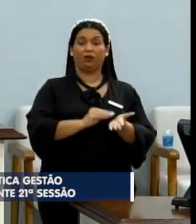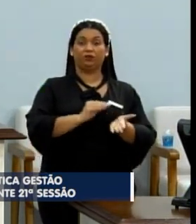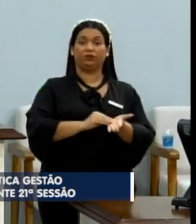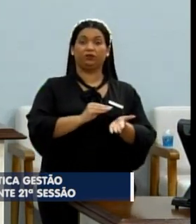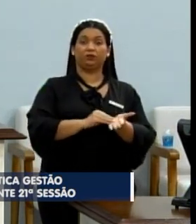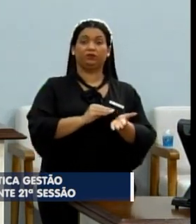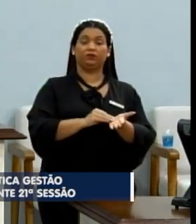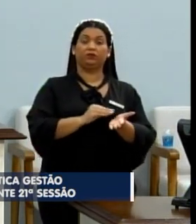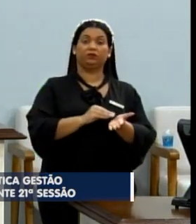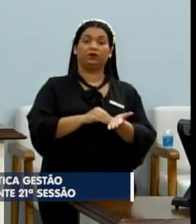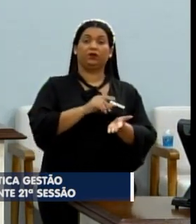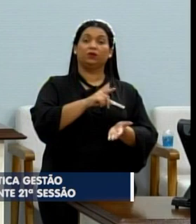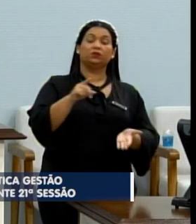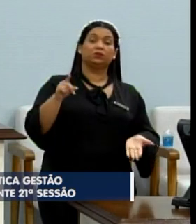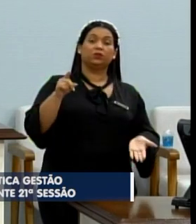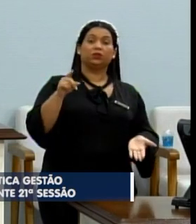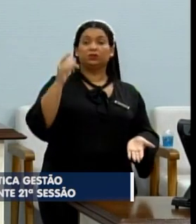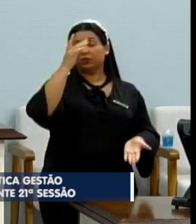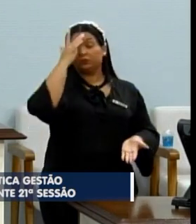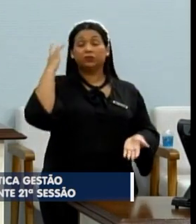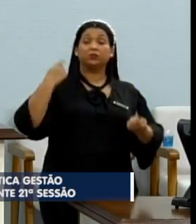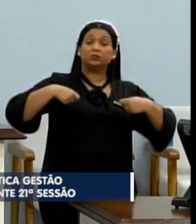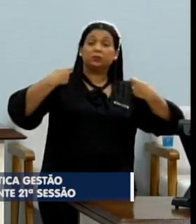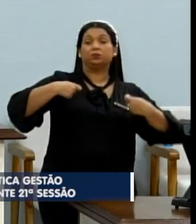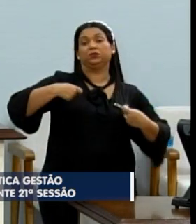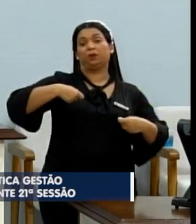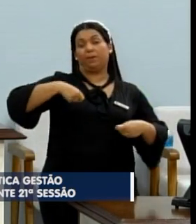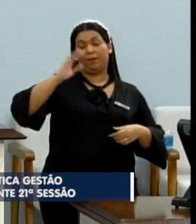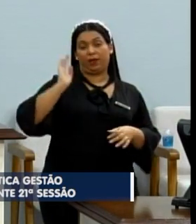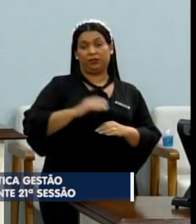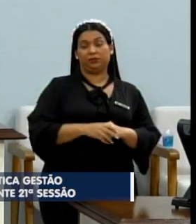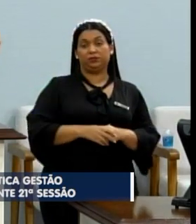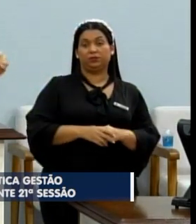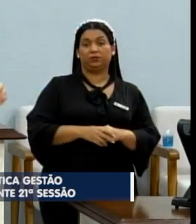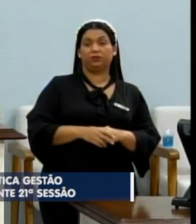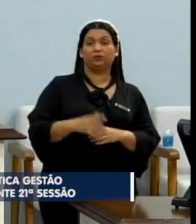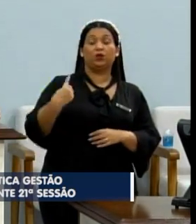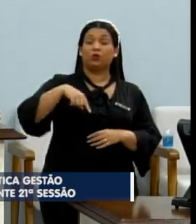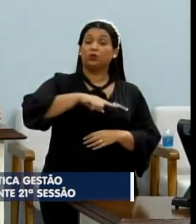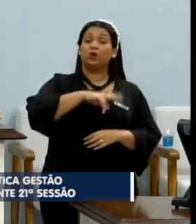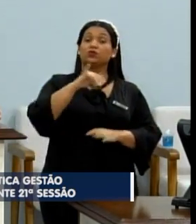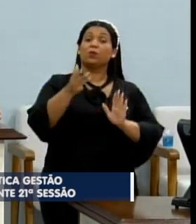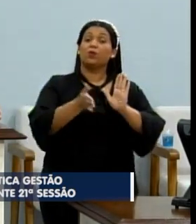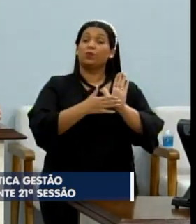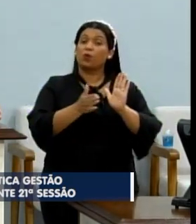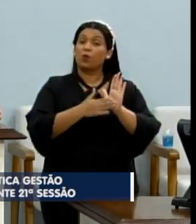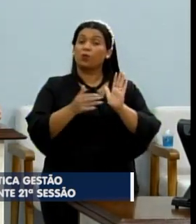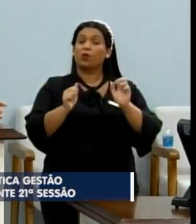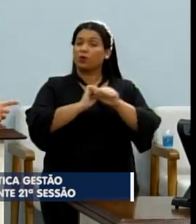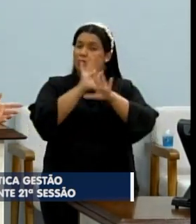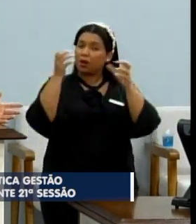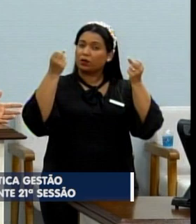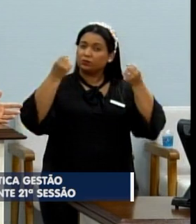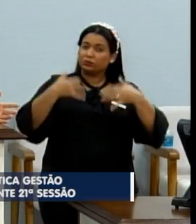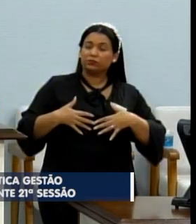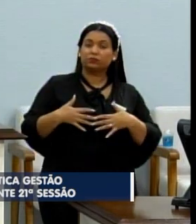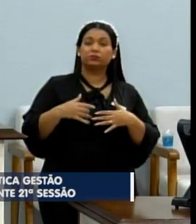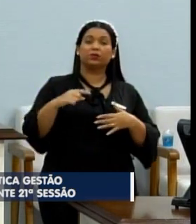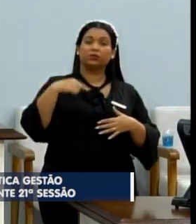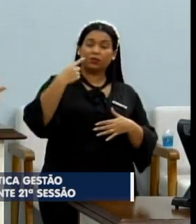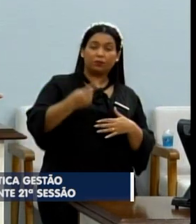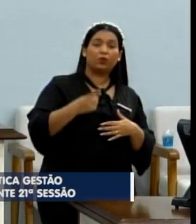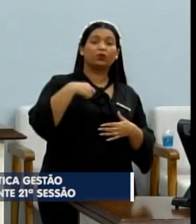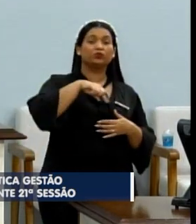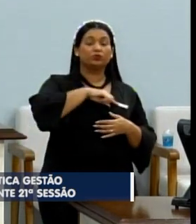com as pessoas que mais precisam Então nós vamos propor aqui um esclarecimento e depois o esclarecimento